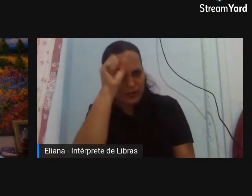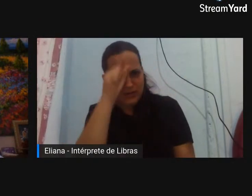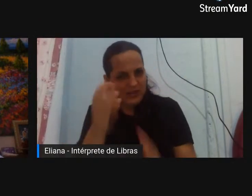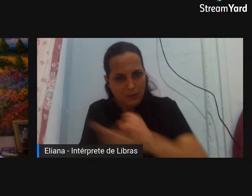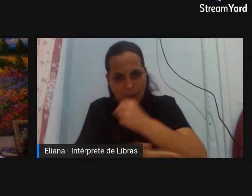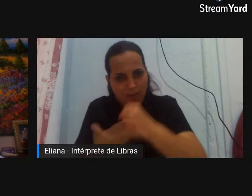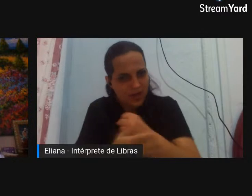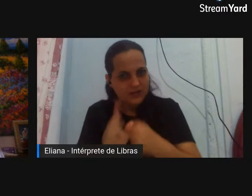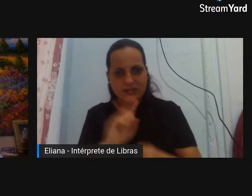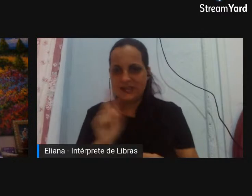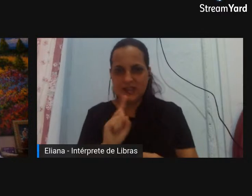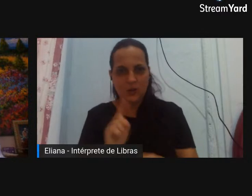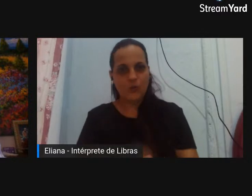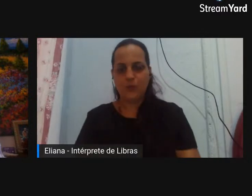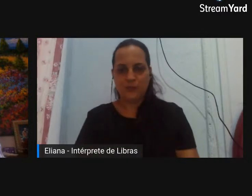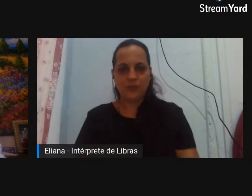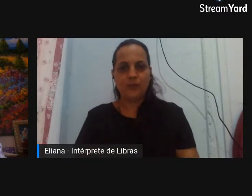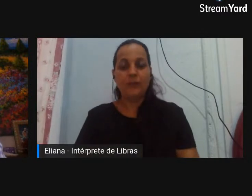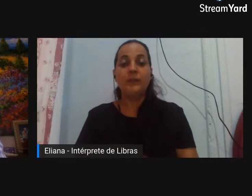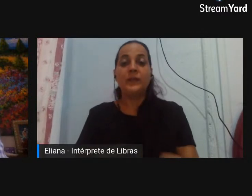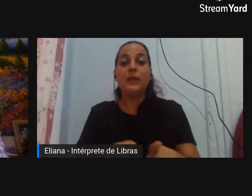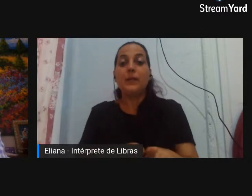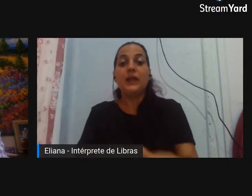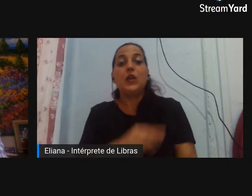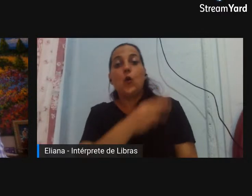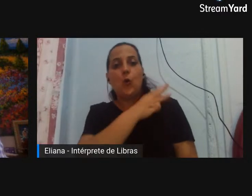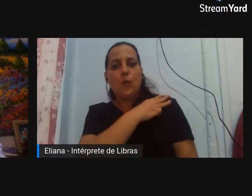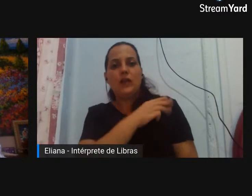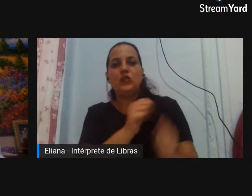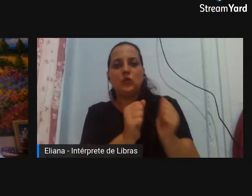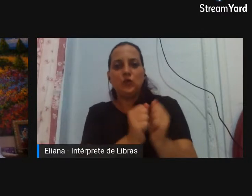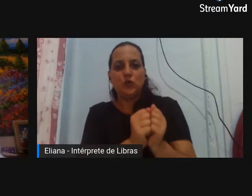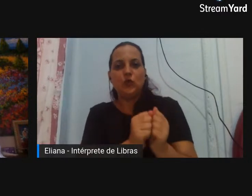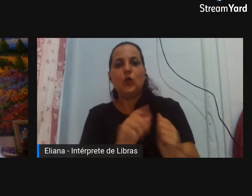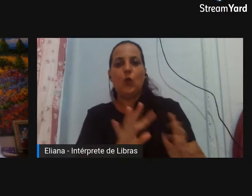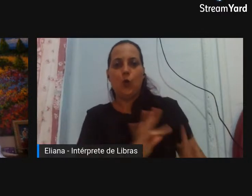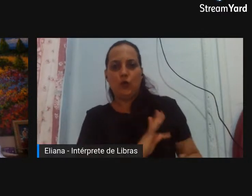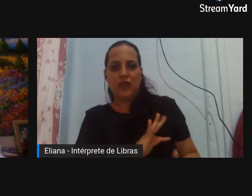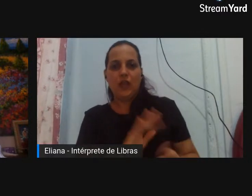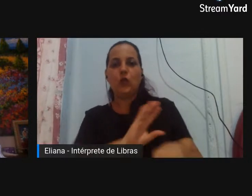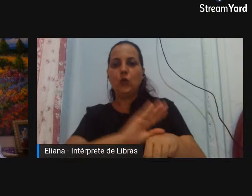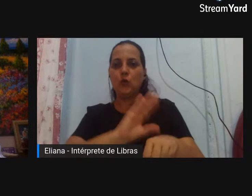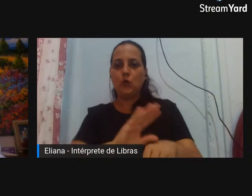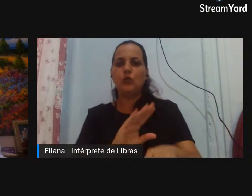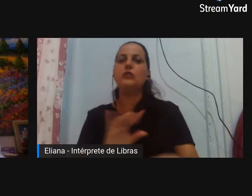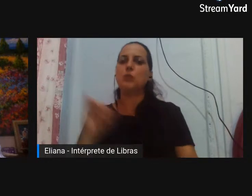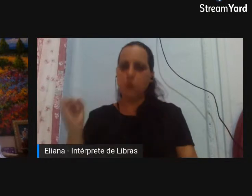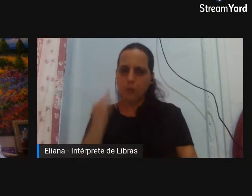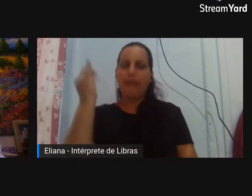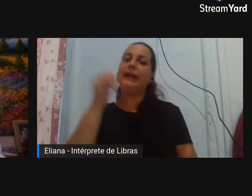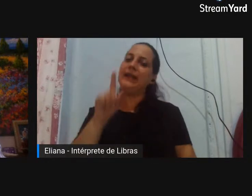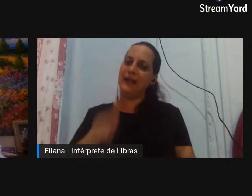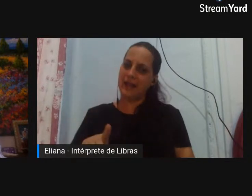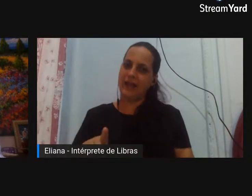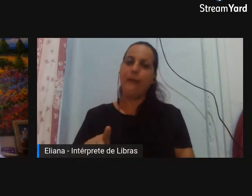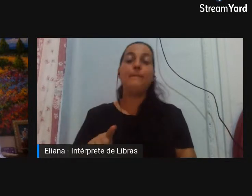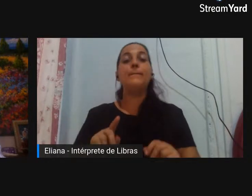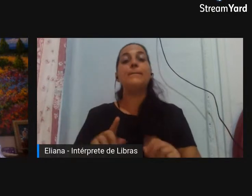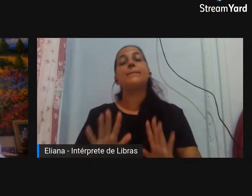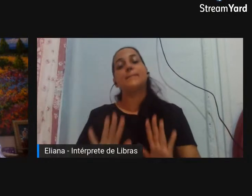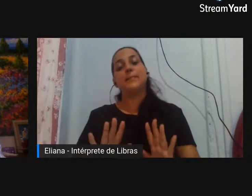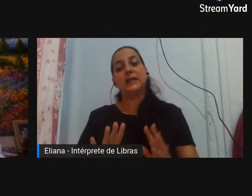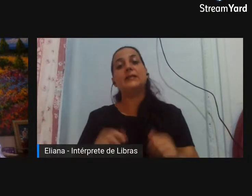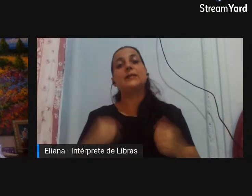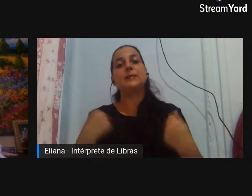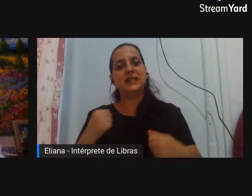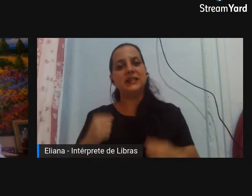integrado. Evidentemente que o ensino médio integrado, ele é fundamental e ele tem que ser prioritário na atividade